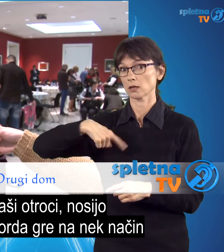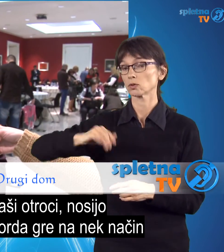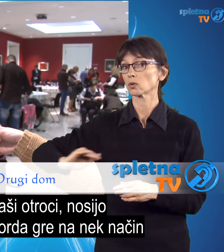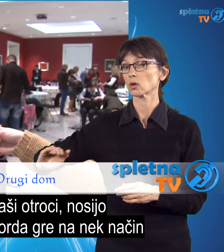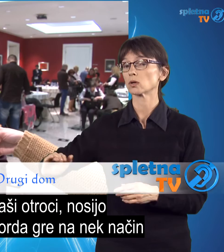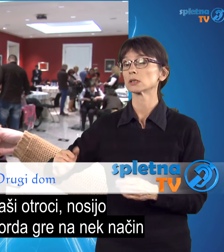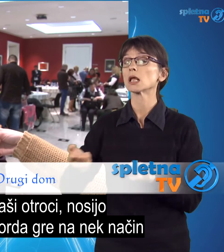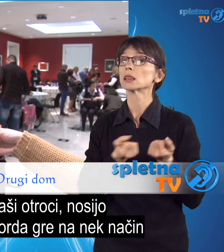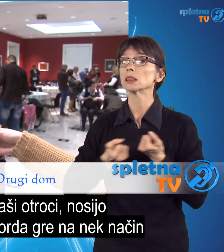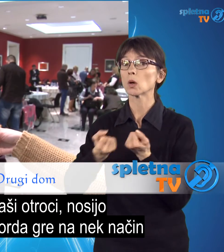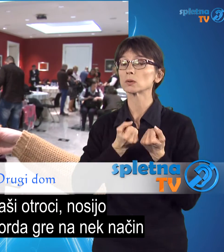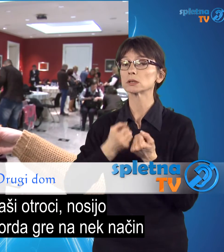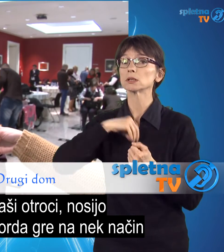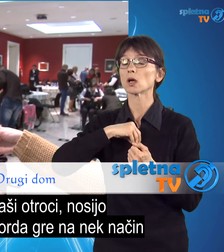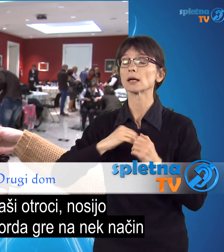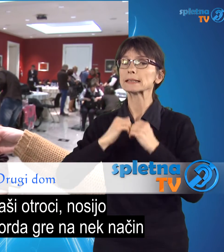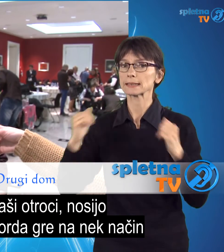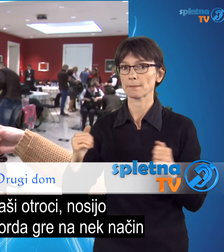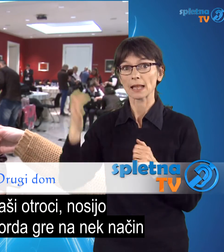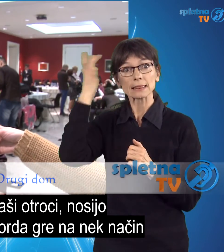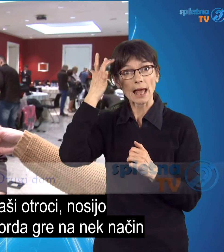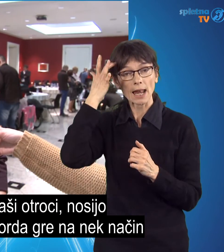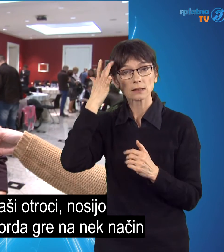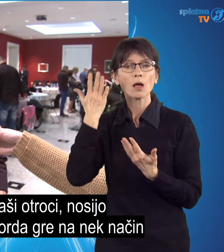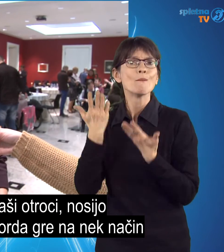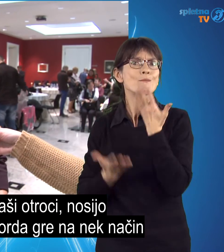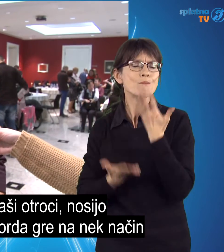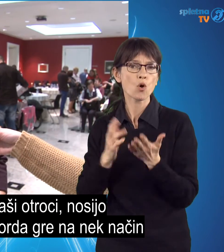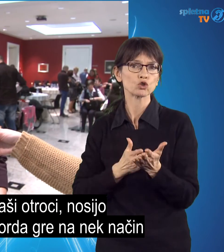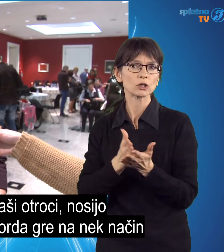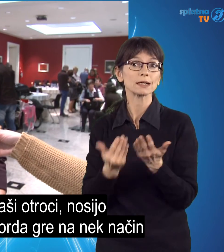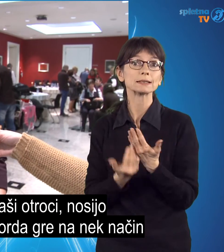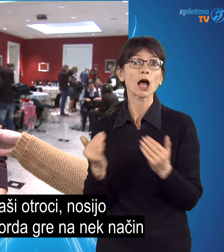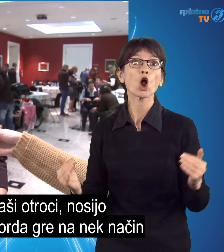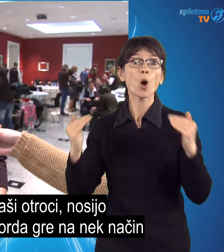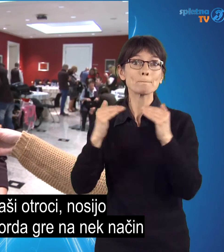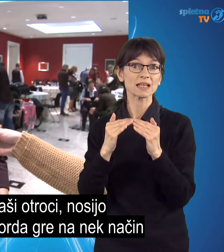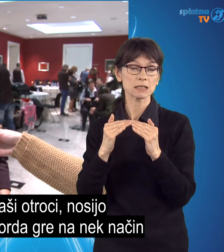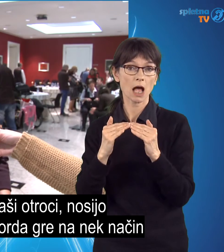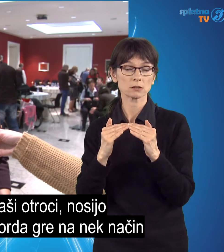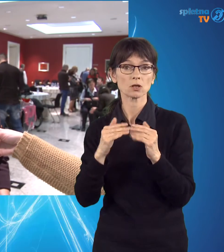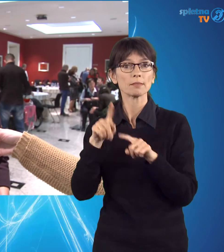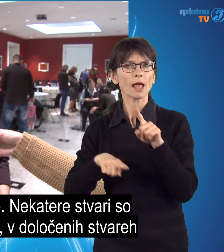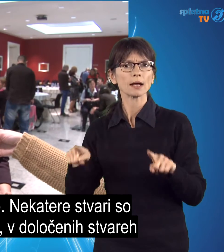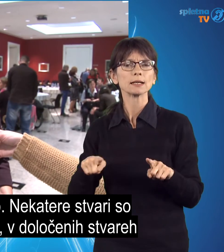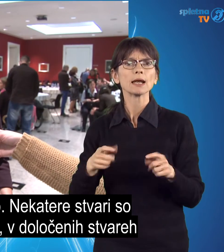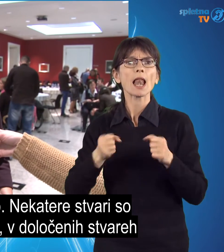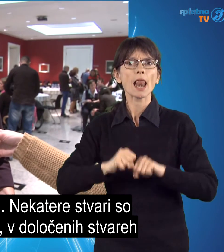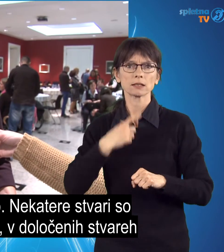nosijo izjemne talente. Morda gre na nek način za kompenzacijo, nekatere stvari so dovzete, lastnosti